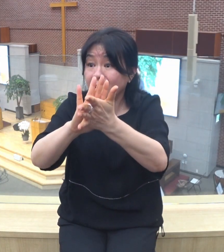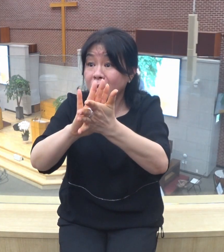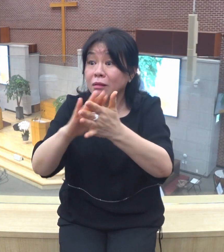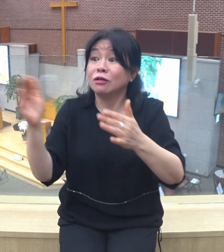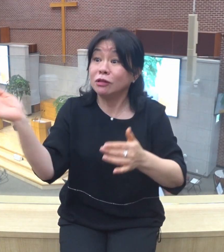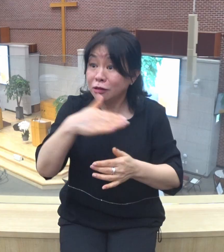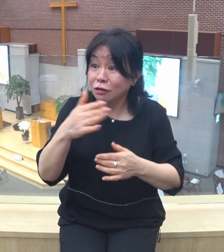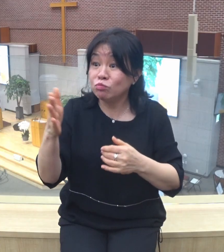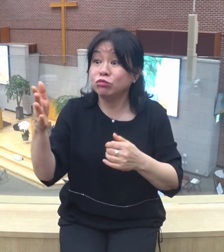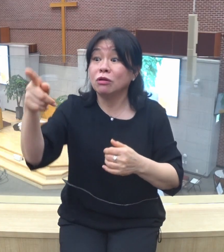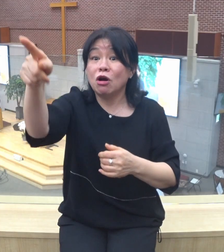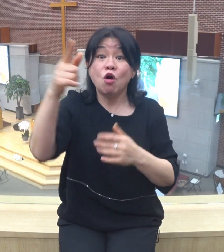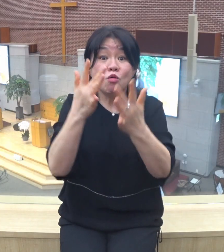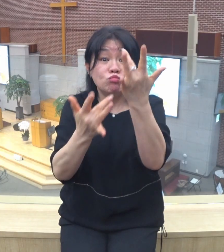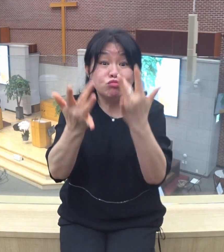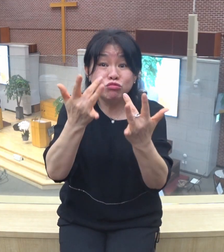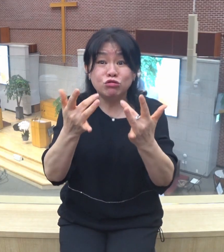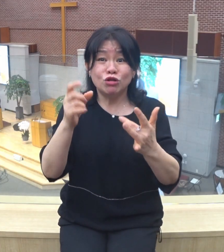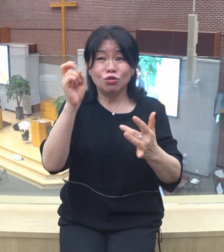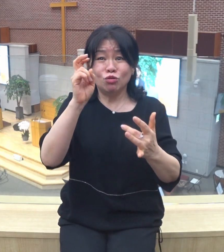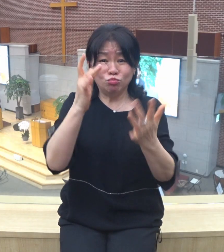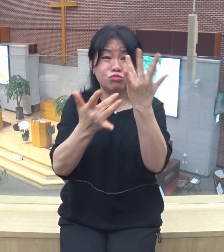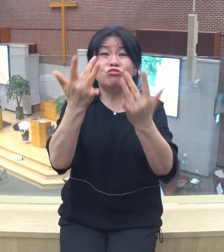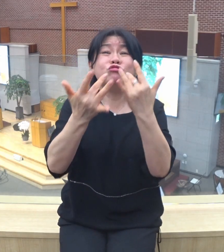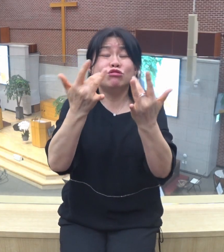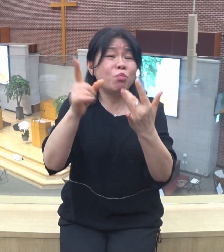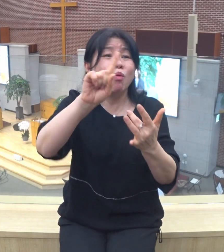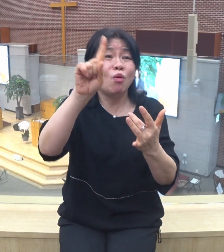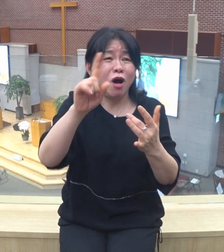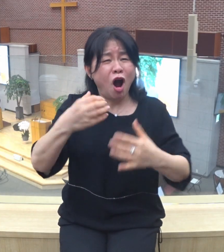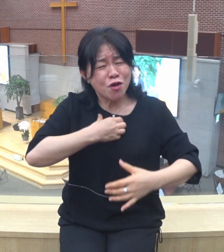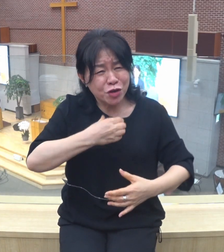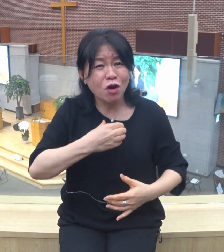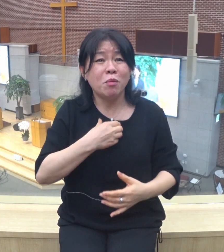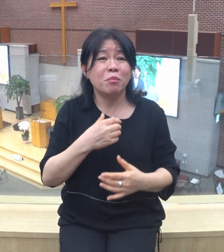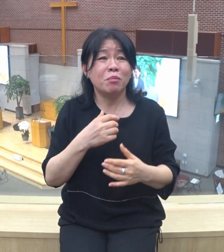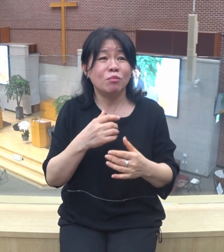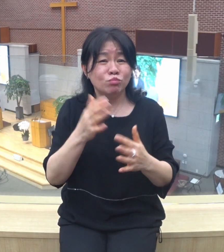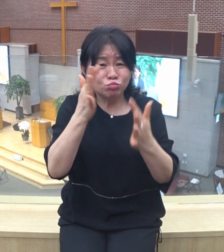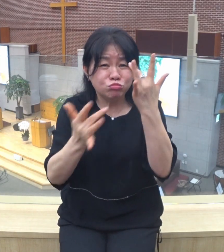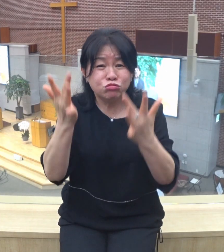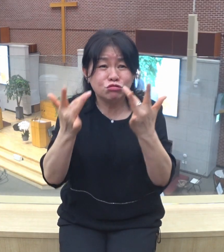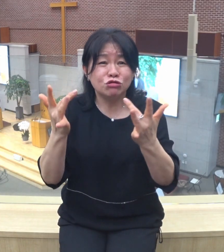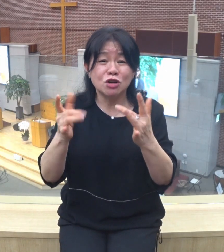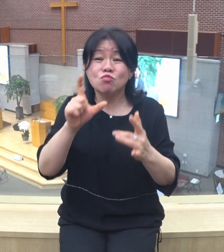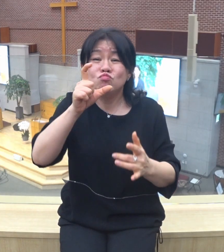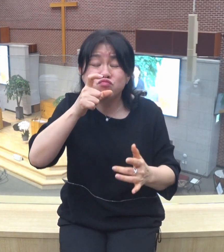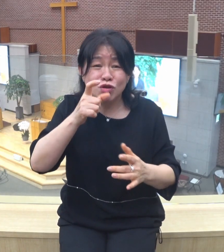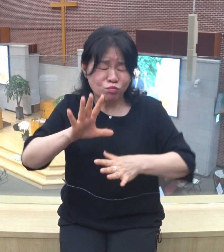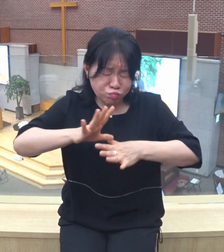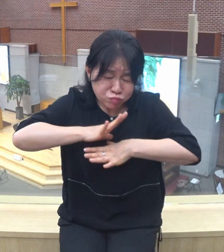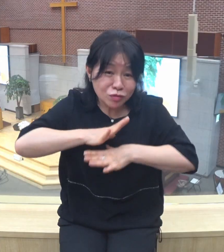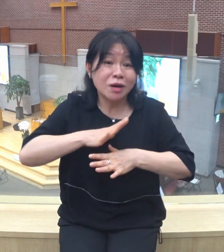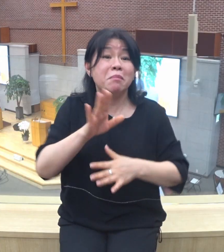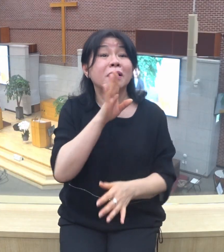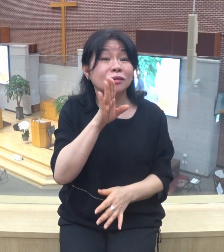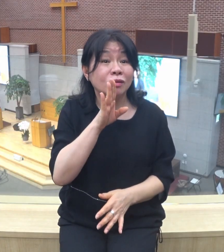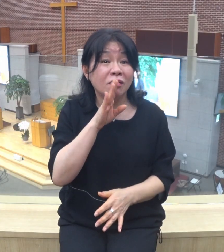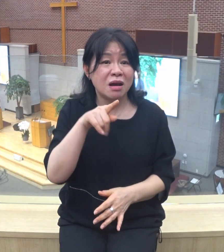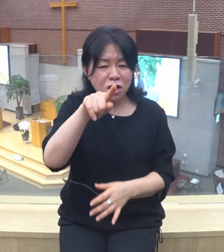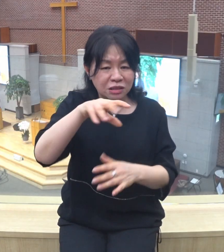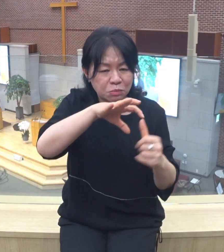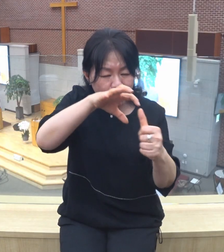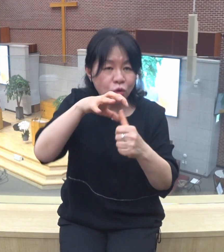없는 인생은 누구도 살지 못합니다. 제가 꽤 오래전에 KT에서 스타